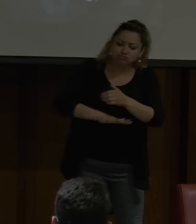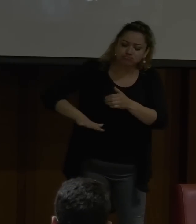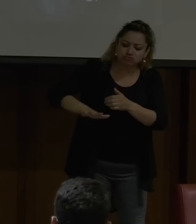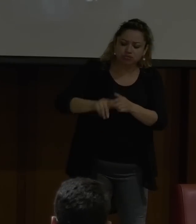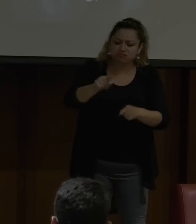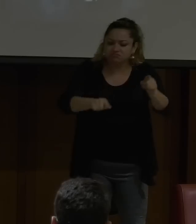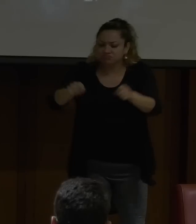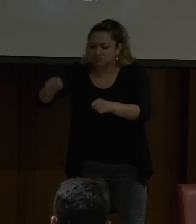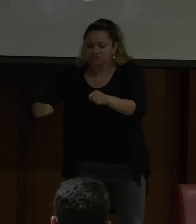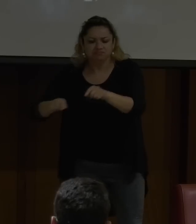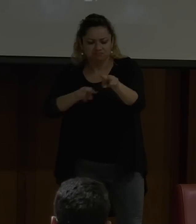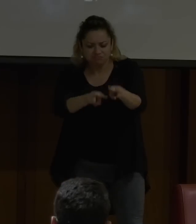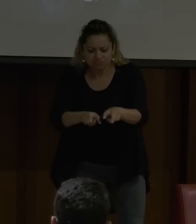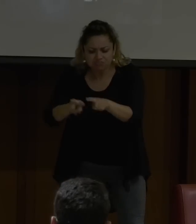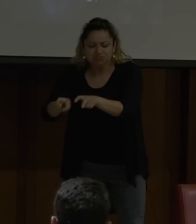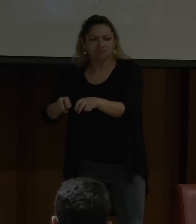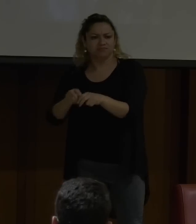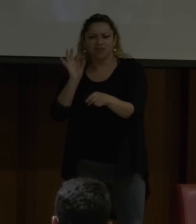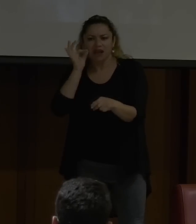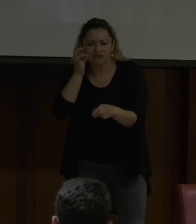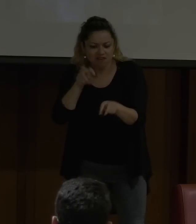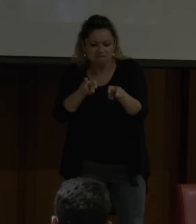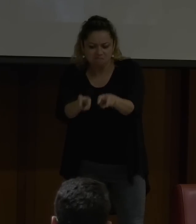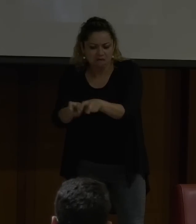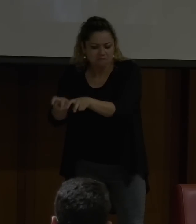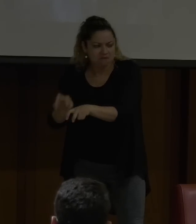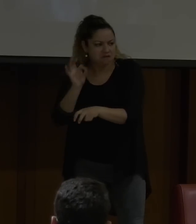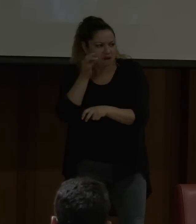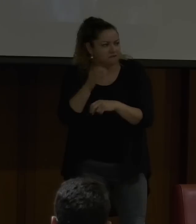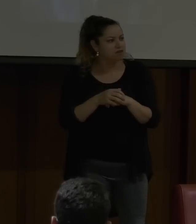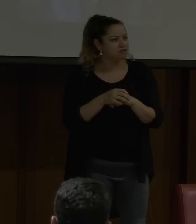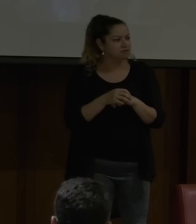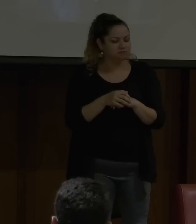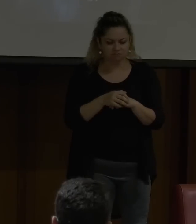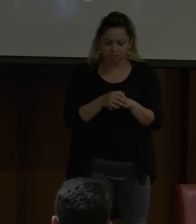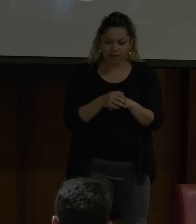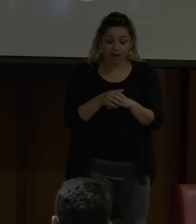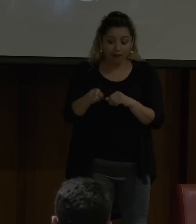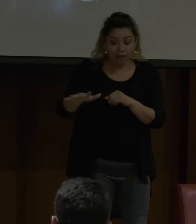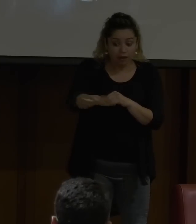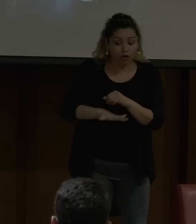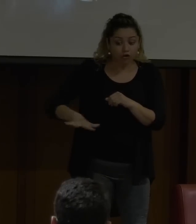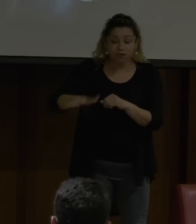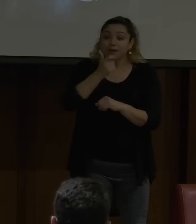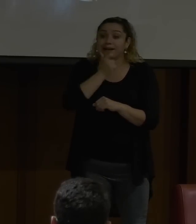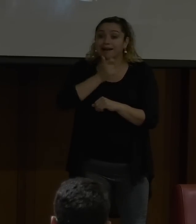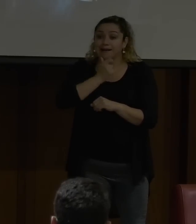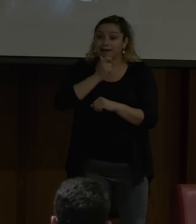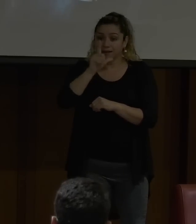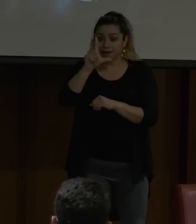de cafetos y de cañaverales. Y ese entorno le permitió a Leandro